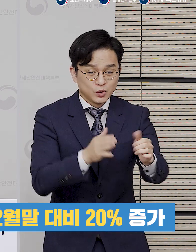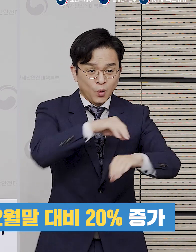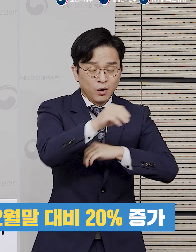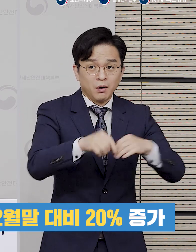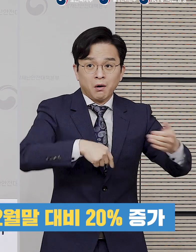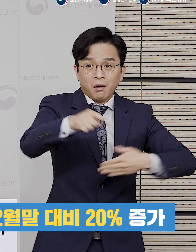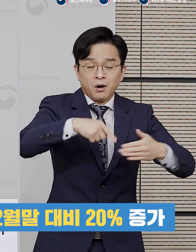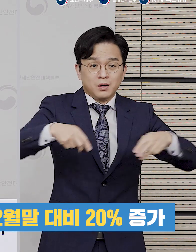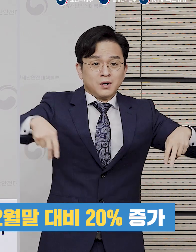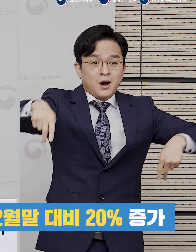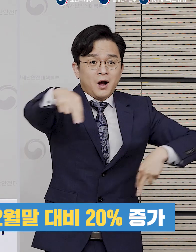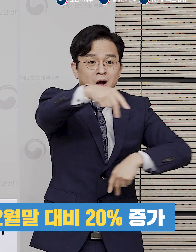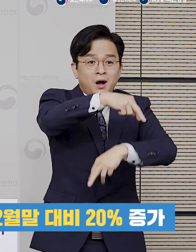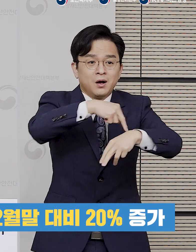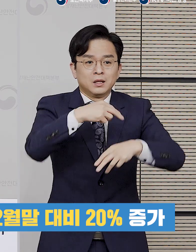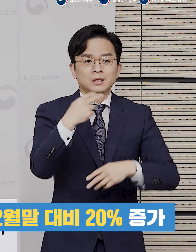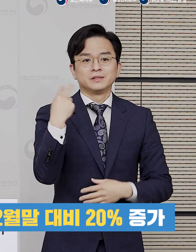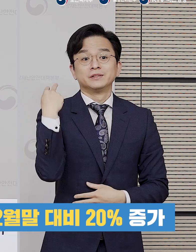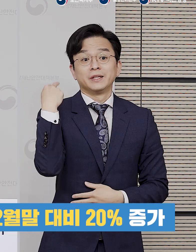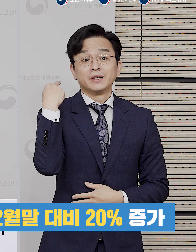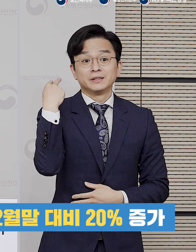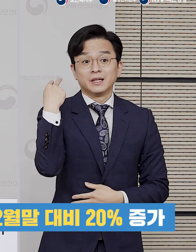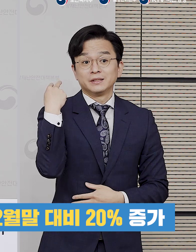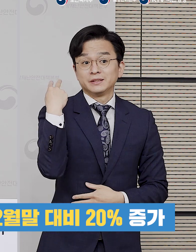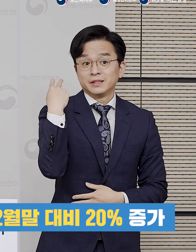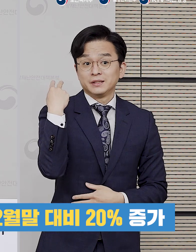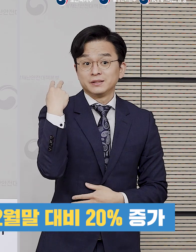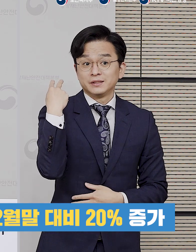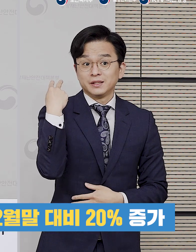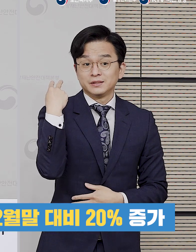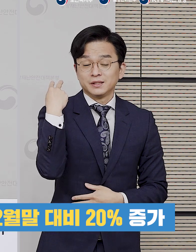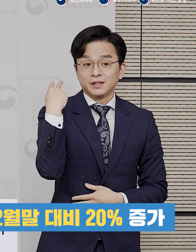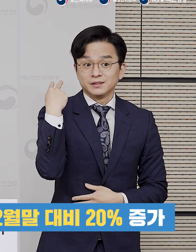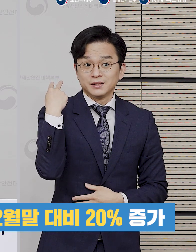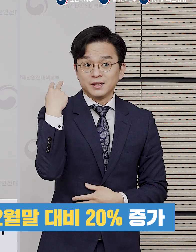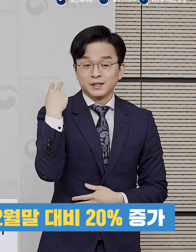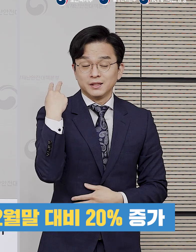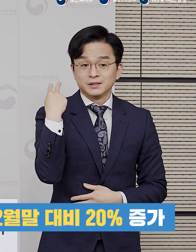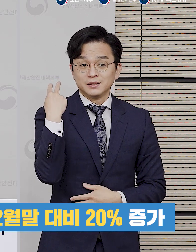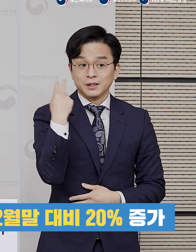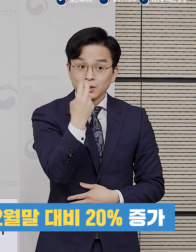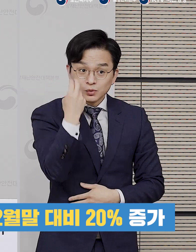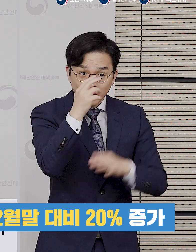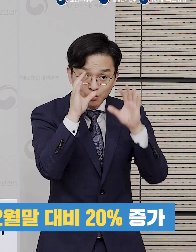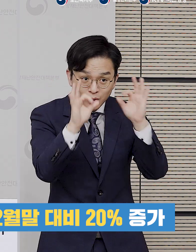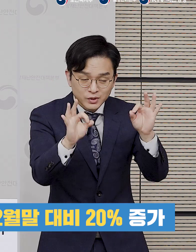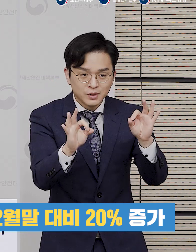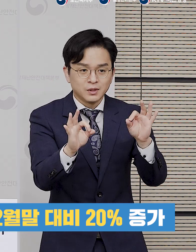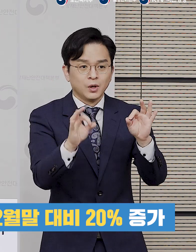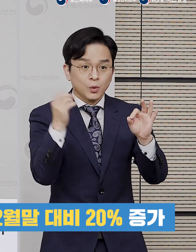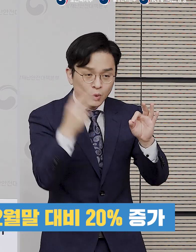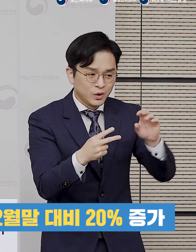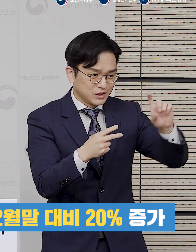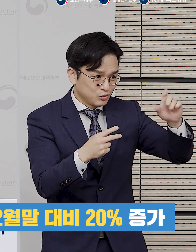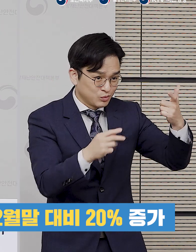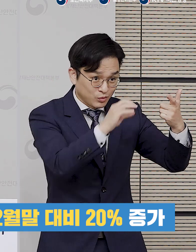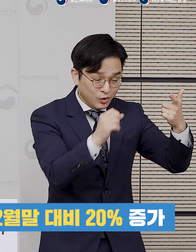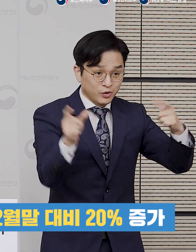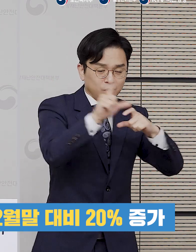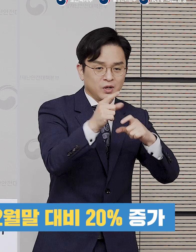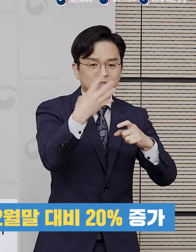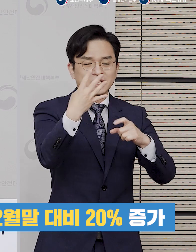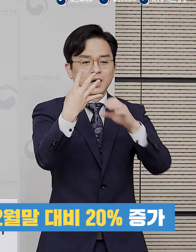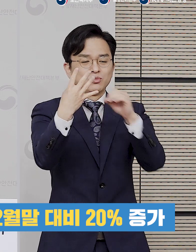더 약화되는 모습을 보여왔고, 지난 주말 저희가 그저께 자료를 분석했습니다만